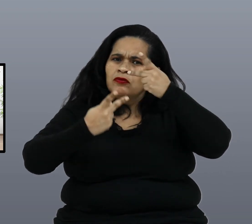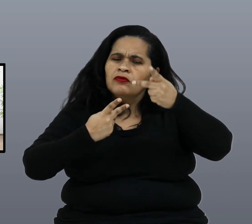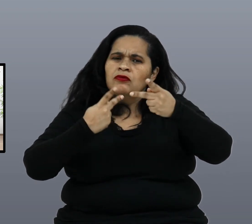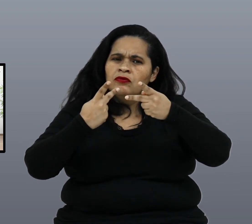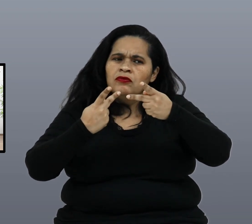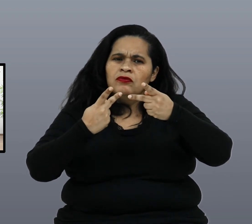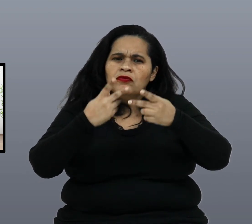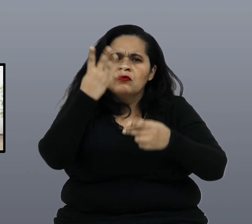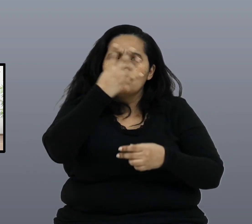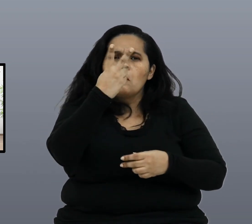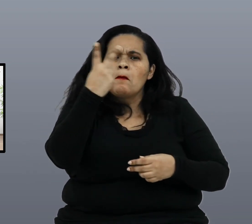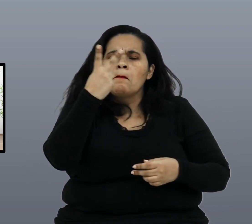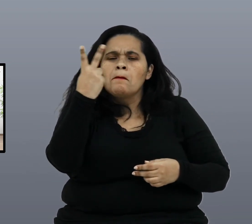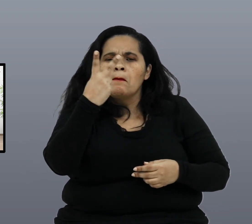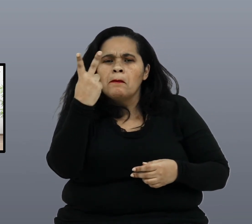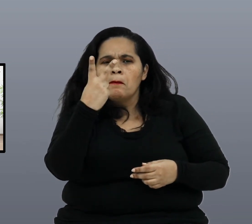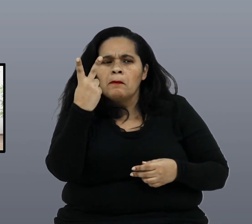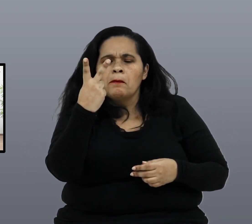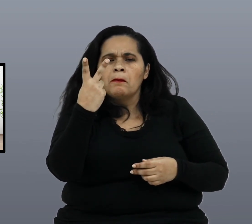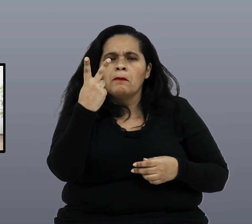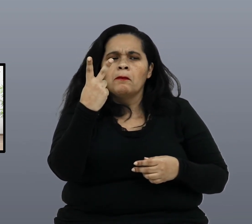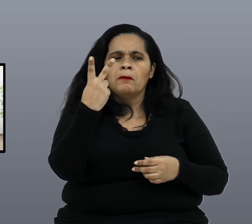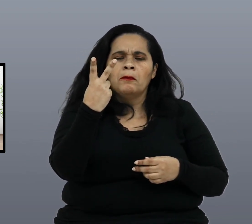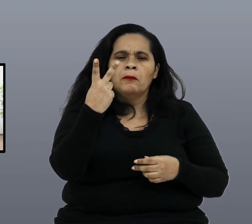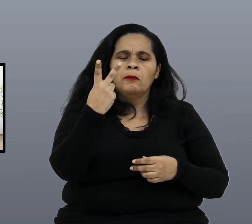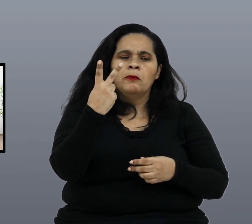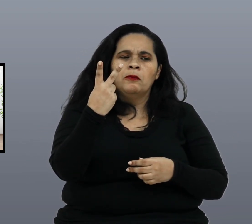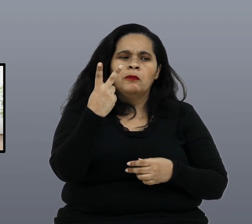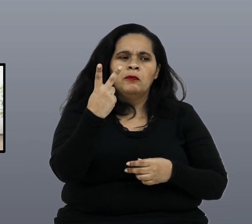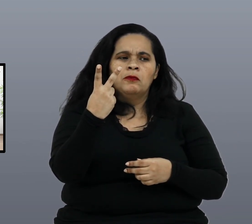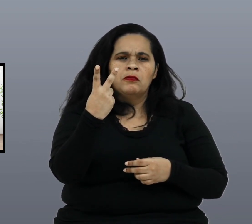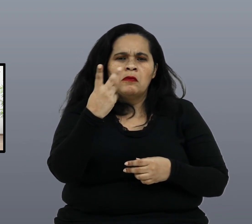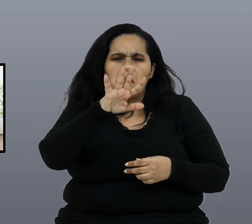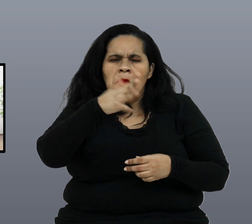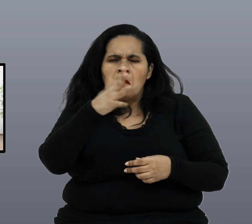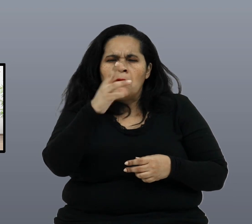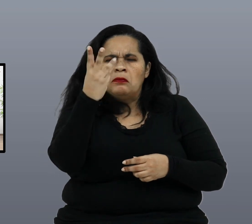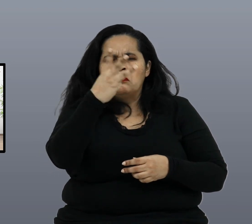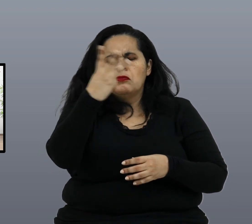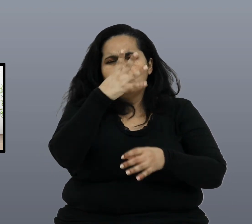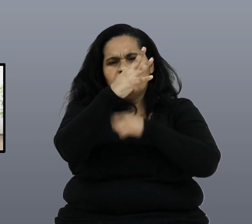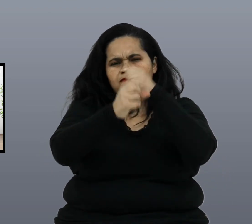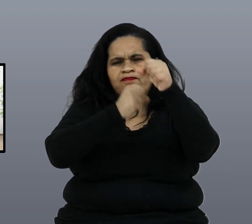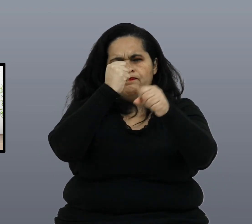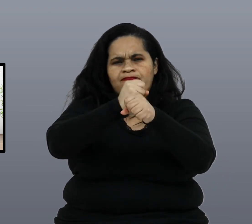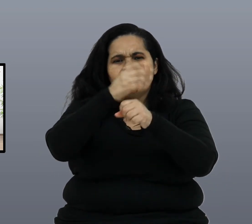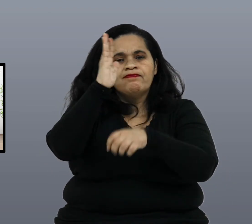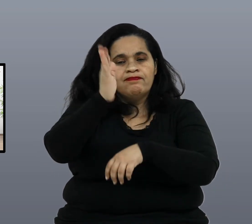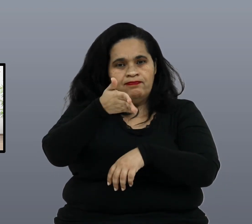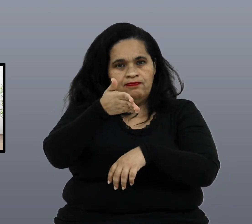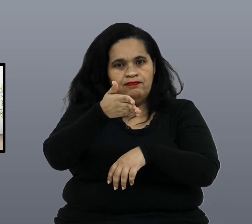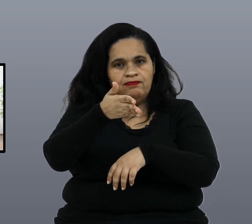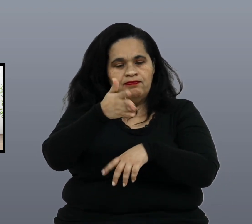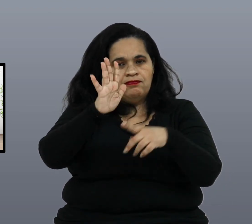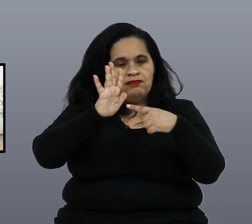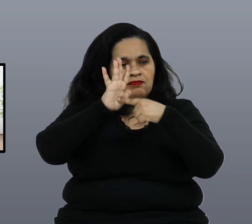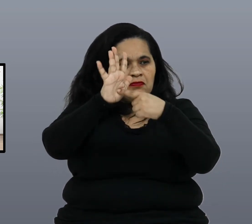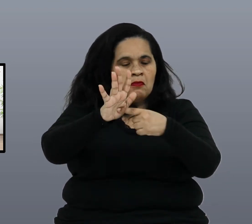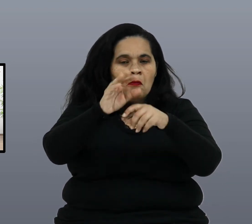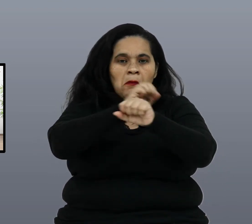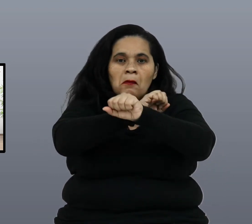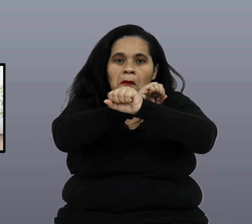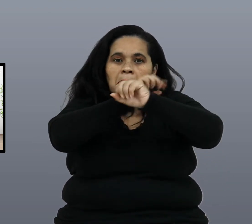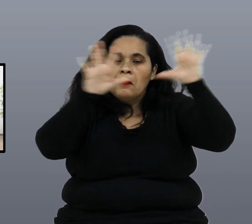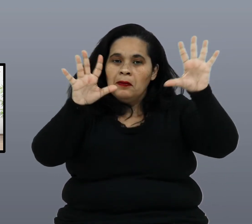semanas, mas meses, né? 42 tempos e meio tempo, que são os 3 anos e meio, né? Então, acho que realmente aí fica claro que se trata do